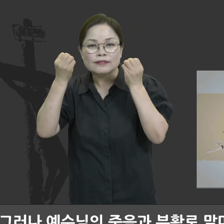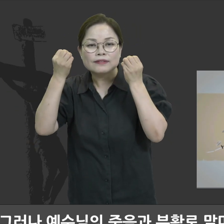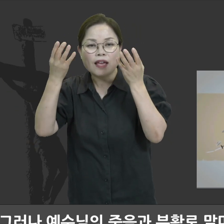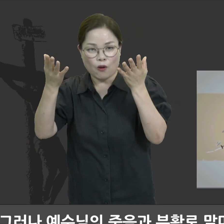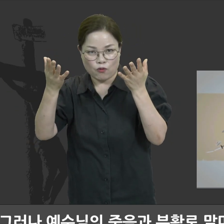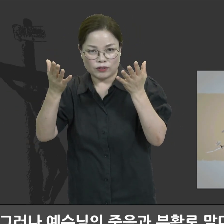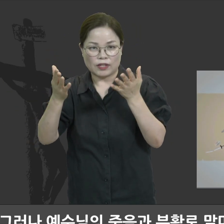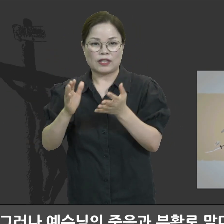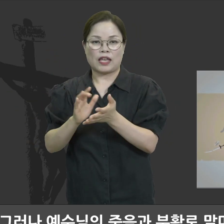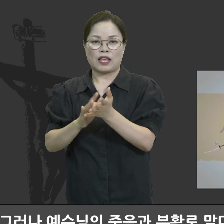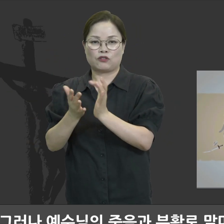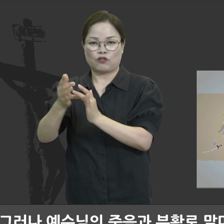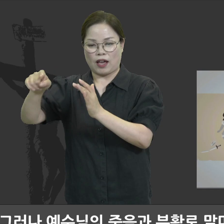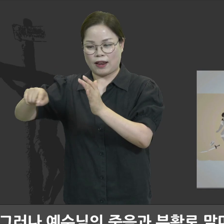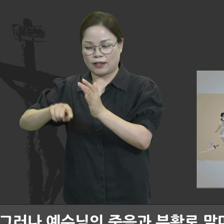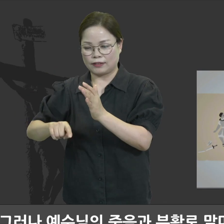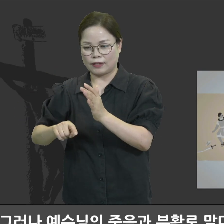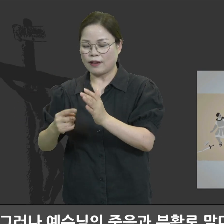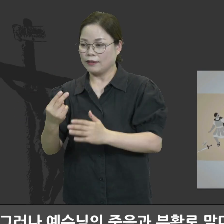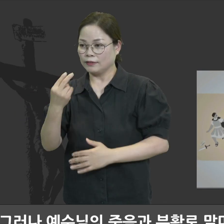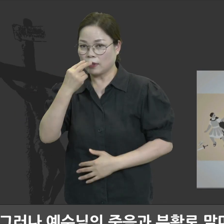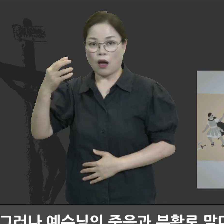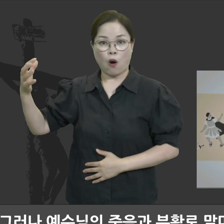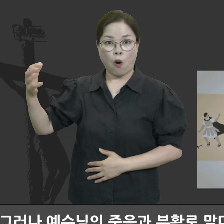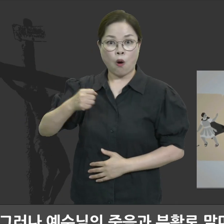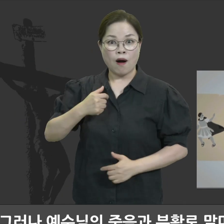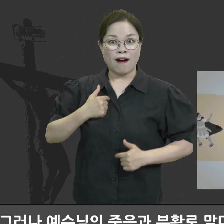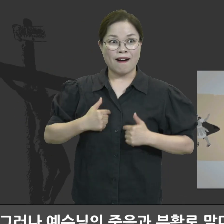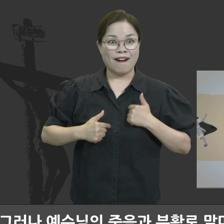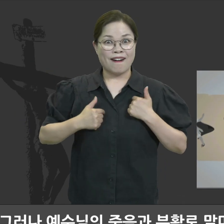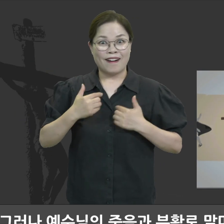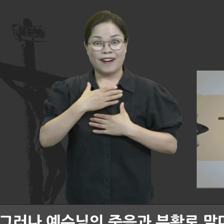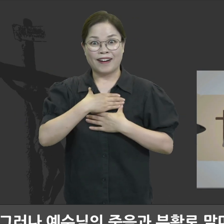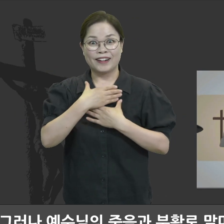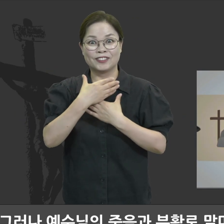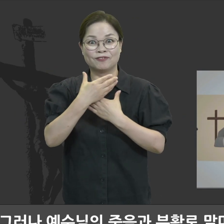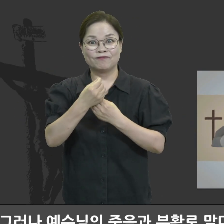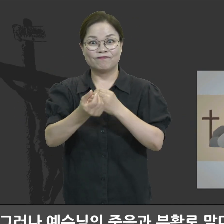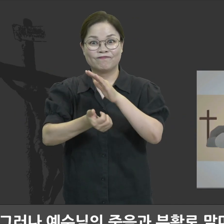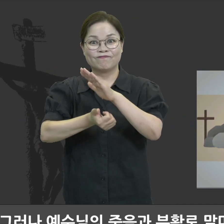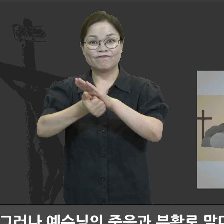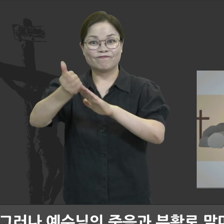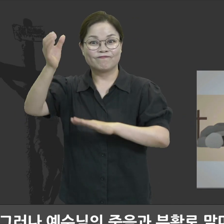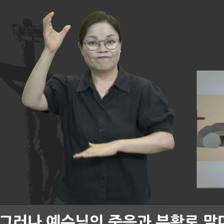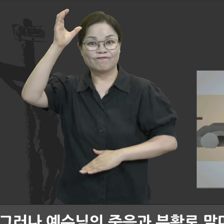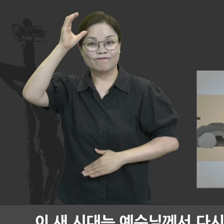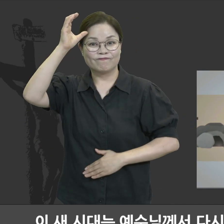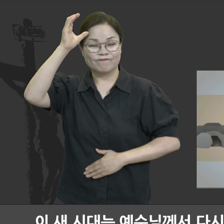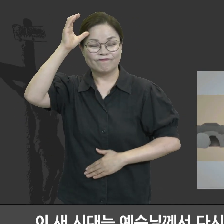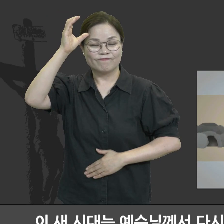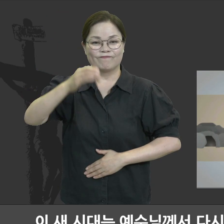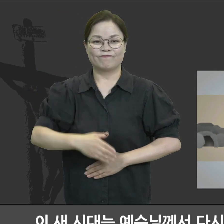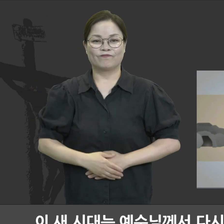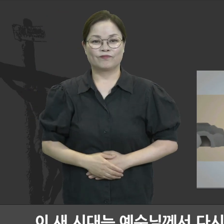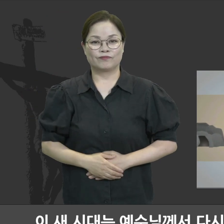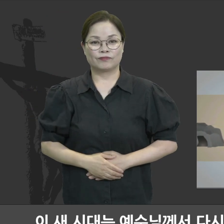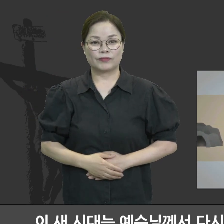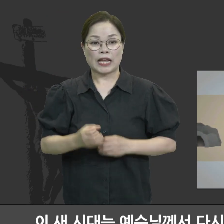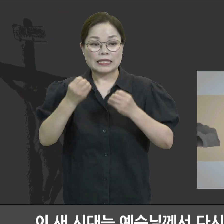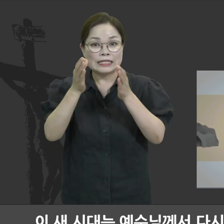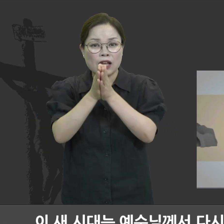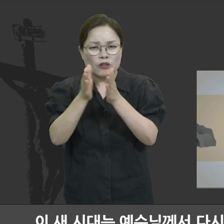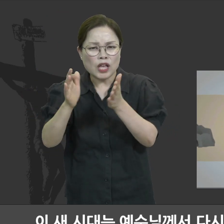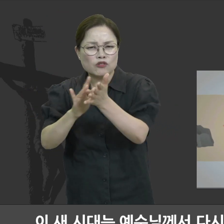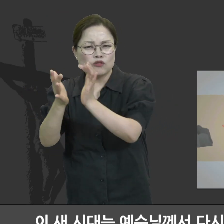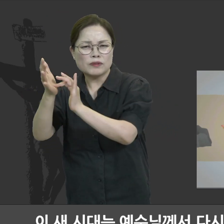시대는 그리스도 안에서 얻는 생명과 기쁨, 안식과 소망이 있는 시대입니다. 이 새